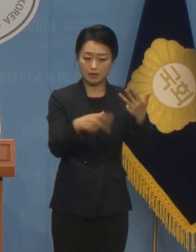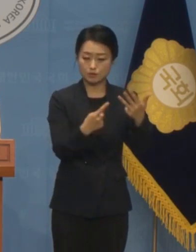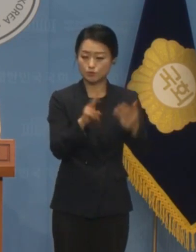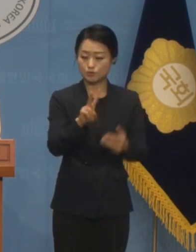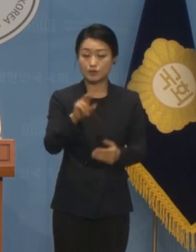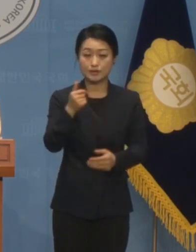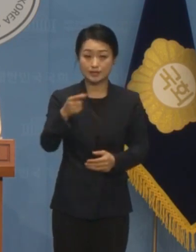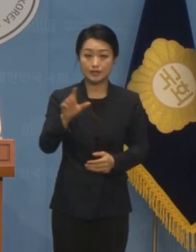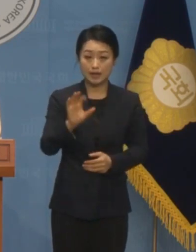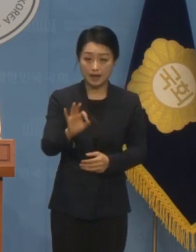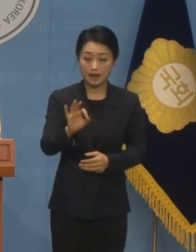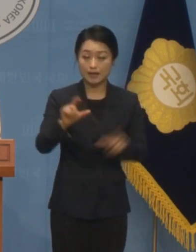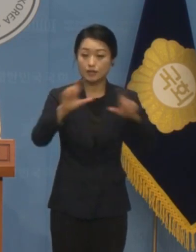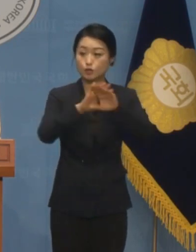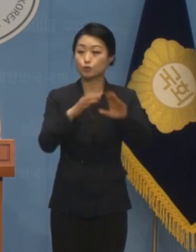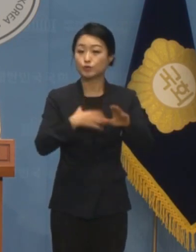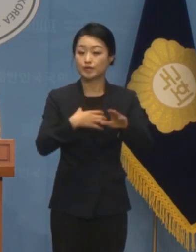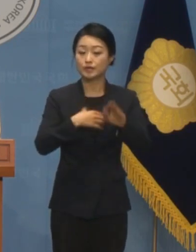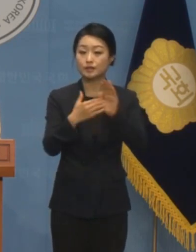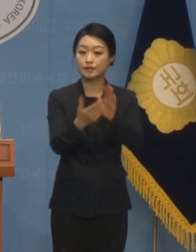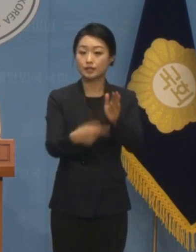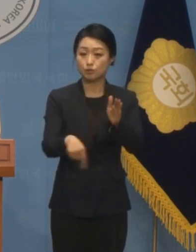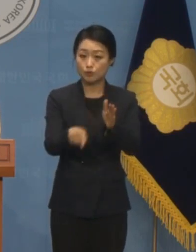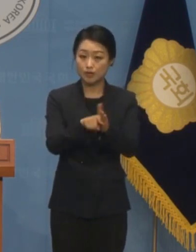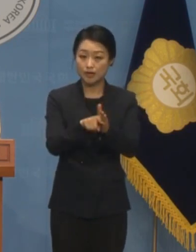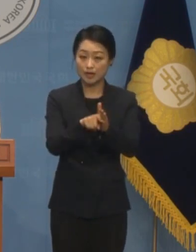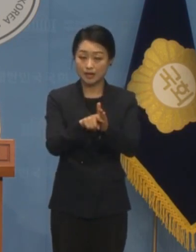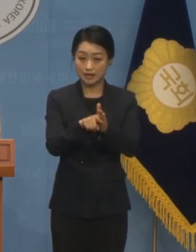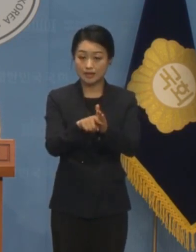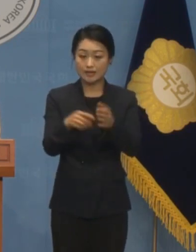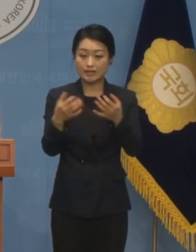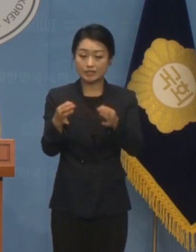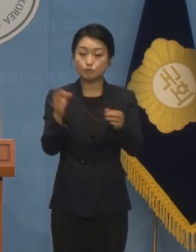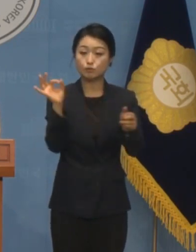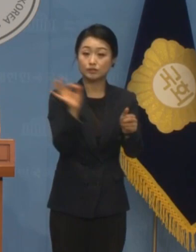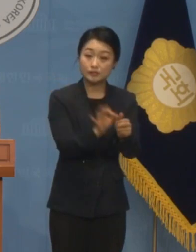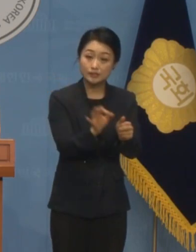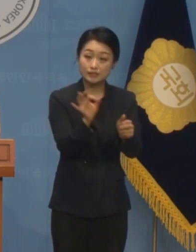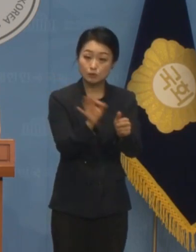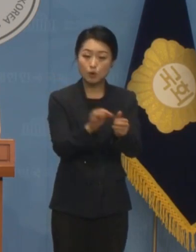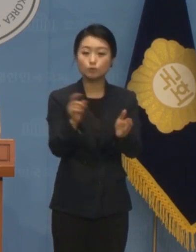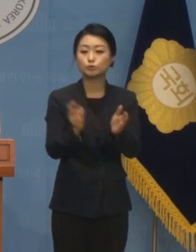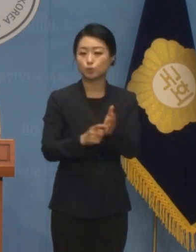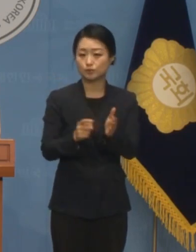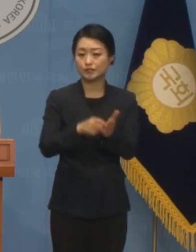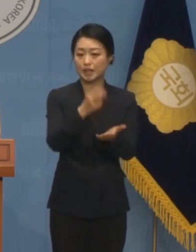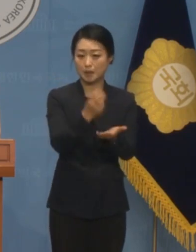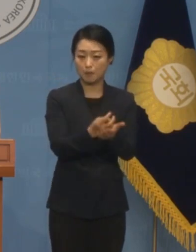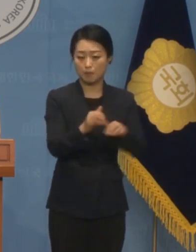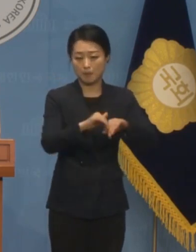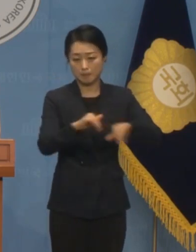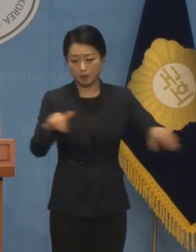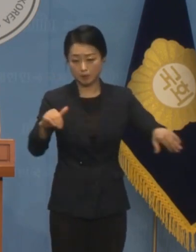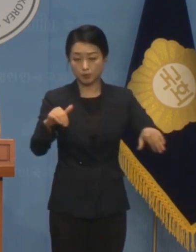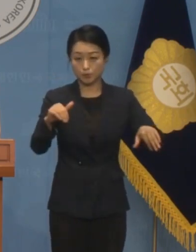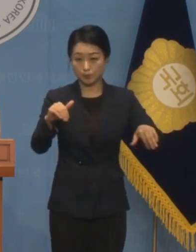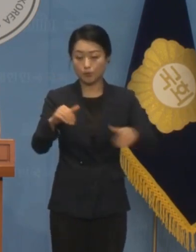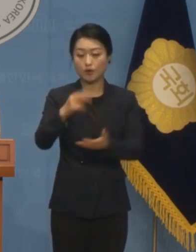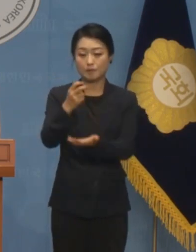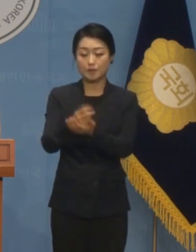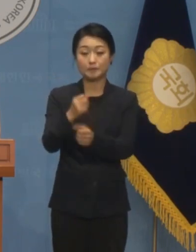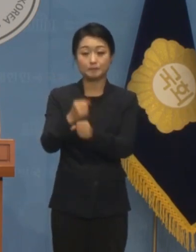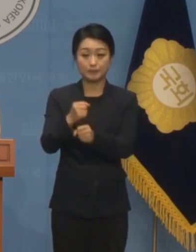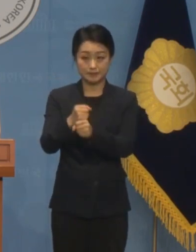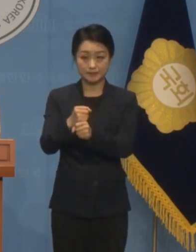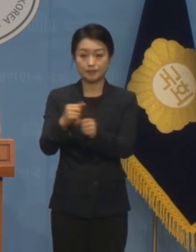2항에서는 기후위기 대응을 위한 금융의 촉진에 관한 법률을 별도로 제정하도록